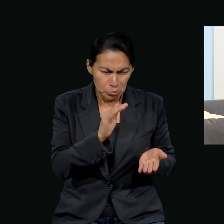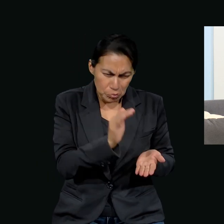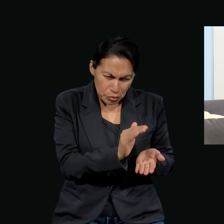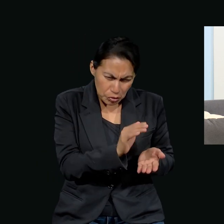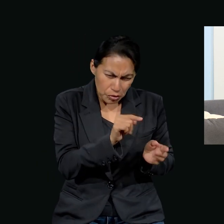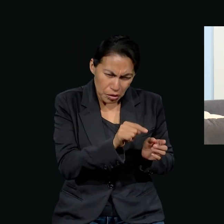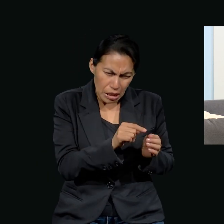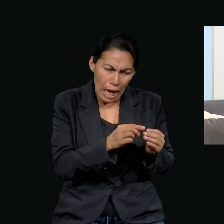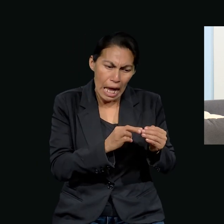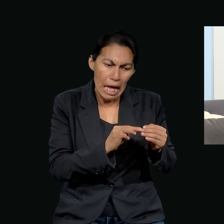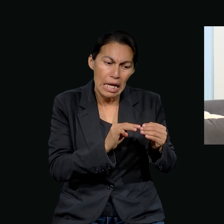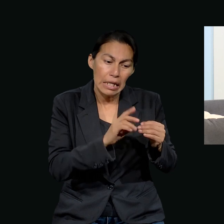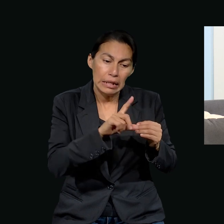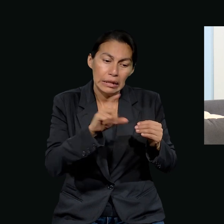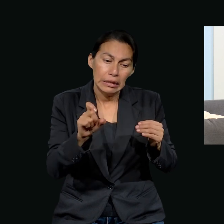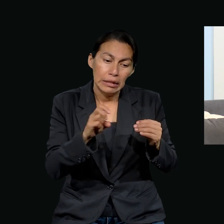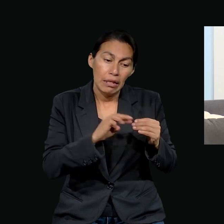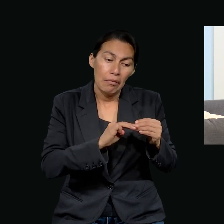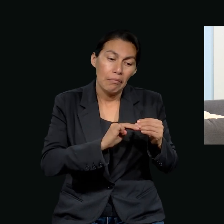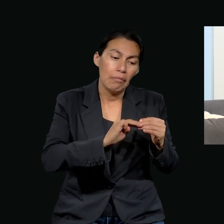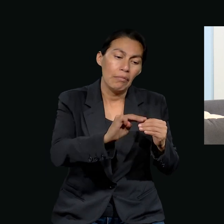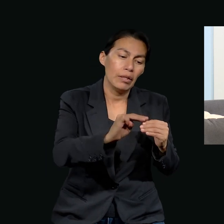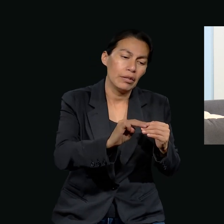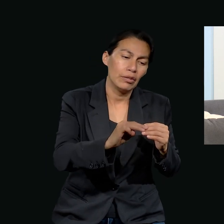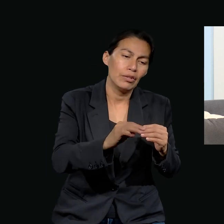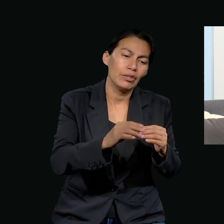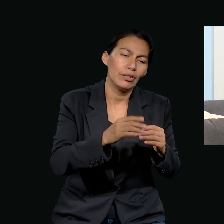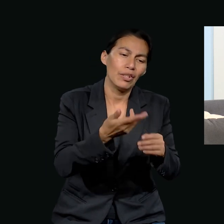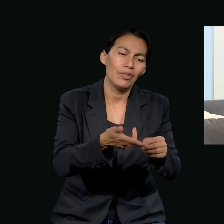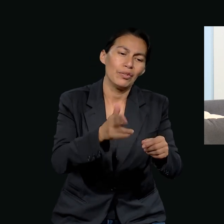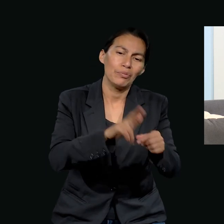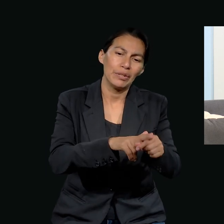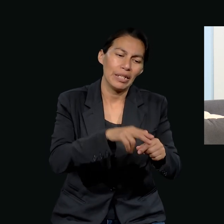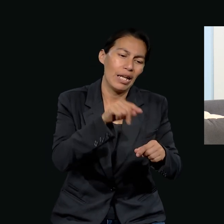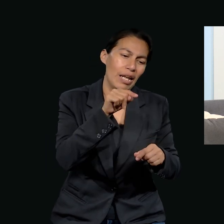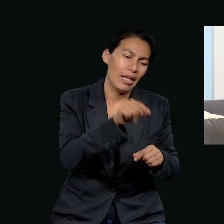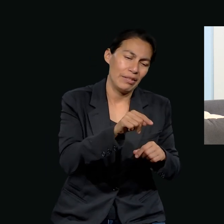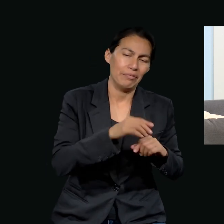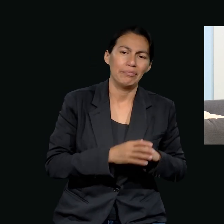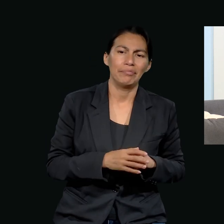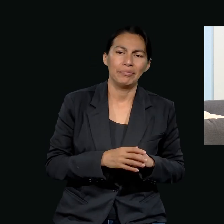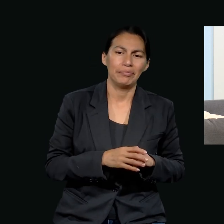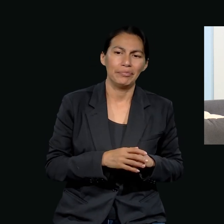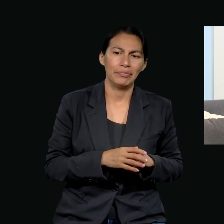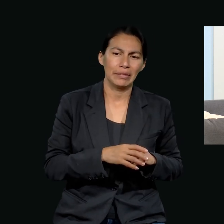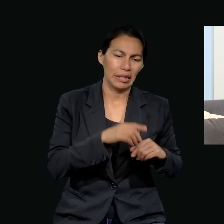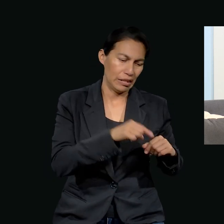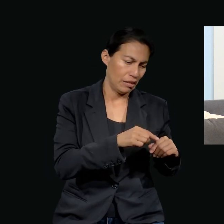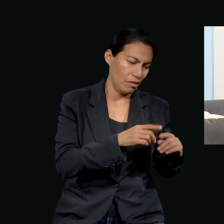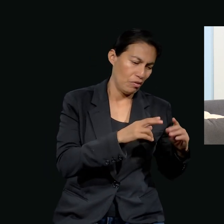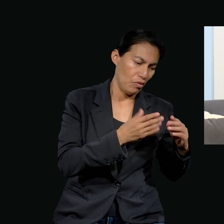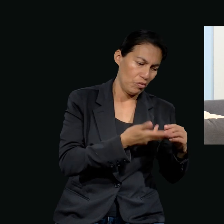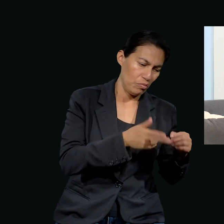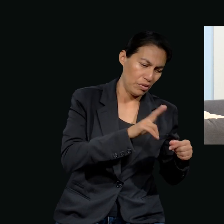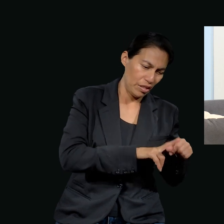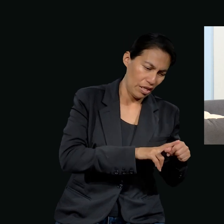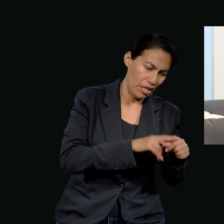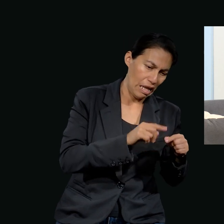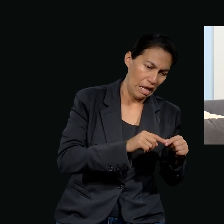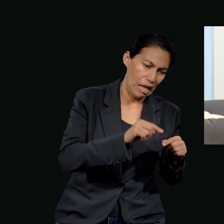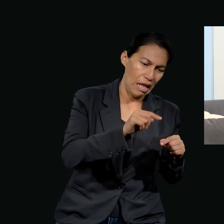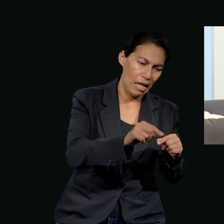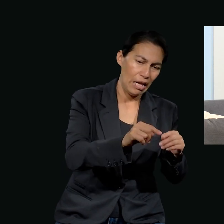mampostería que estaba a unos 100 metros de la entrada del hospital de reposo. Y entonces, pues yo